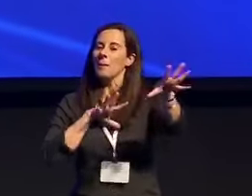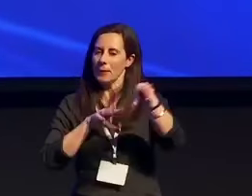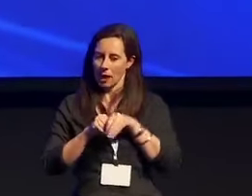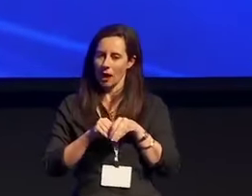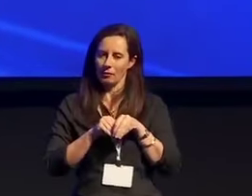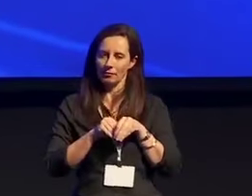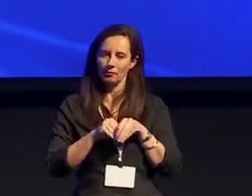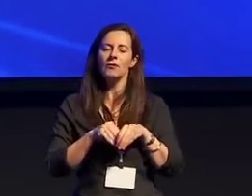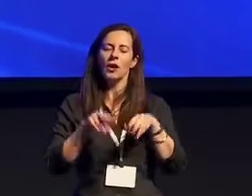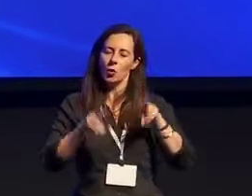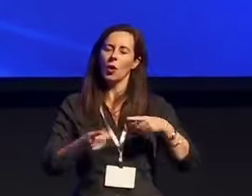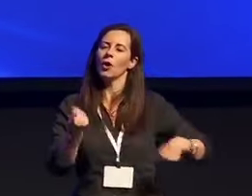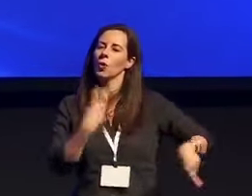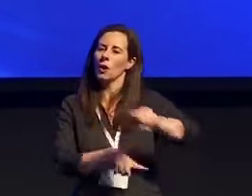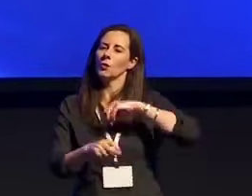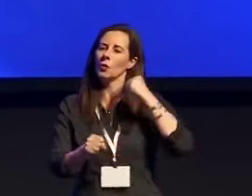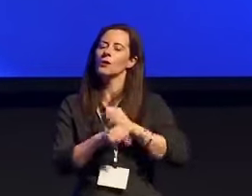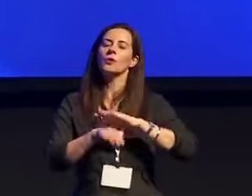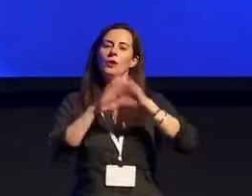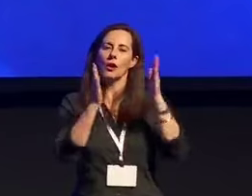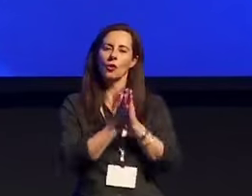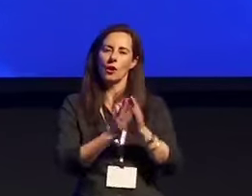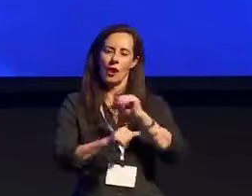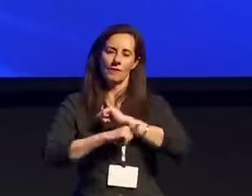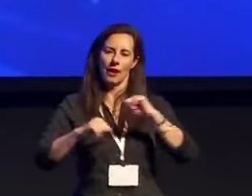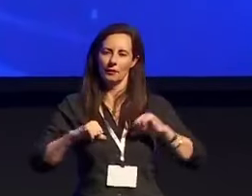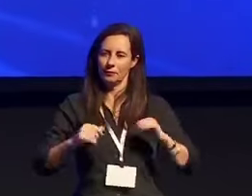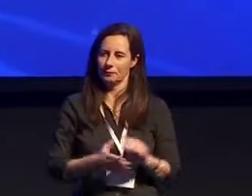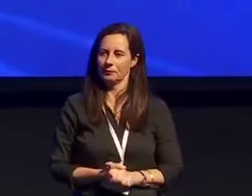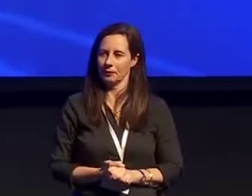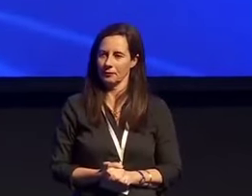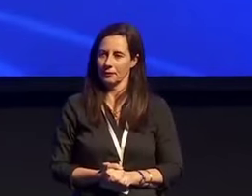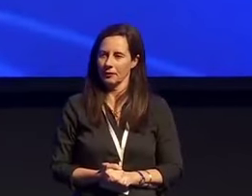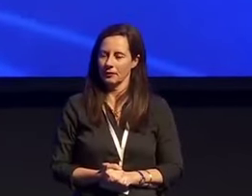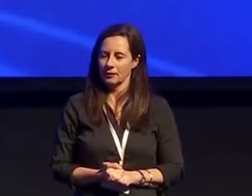ביחד נוכל כולנו לעשות הכל לבד.